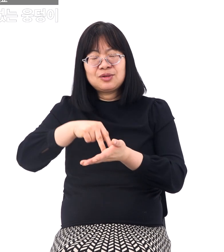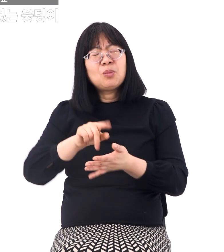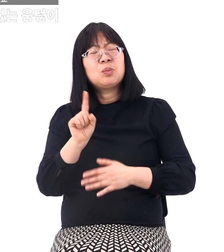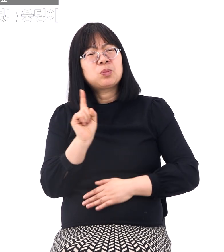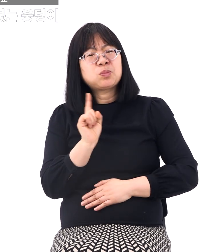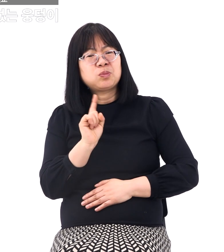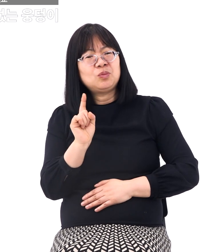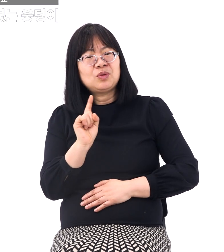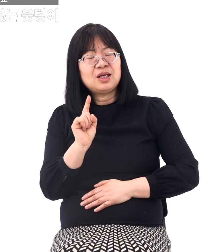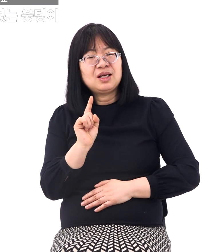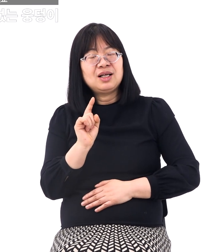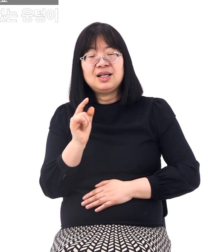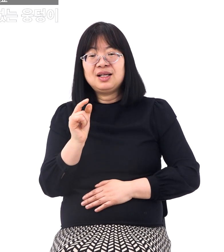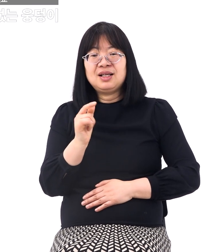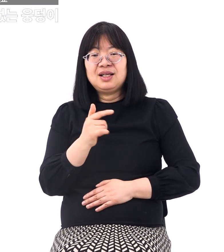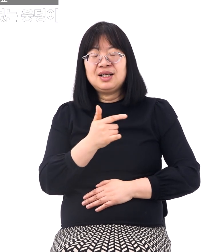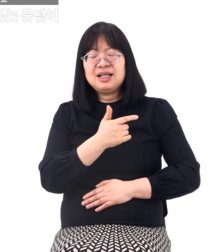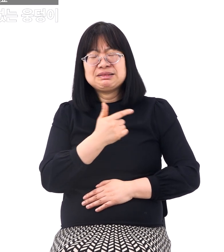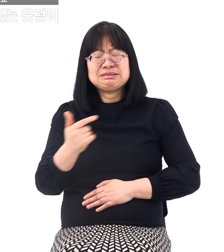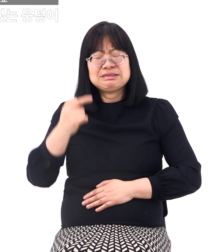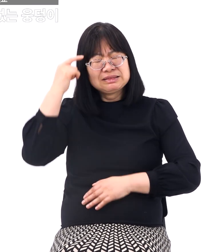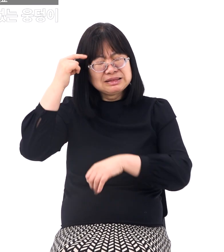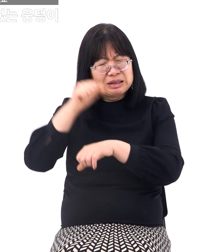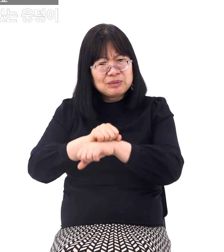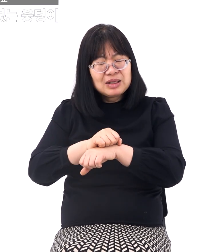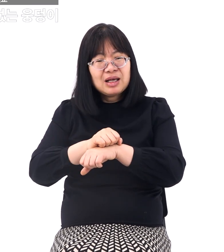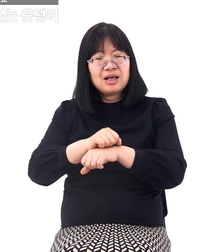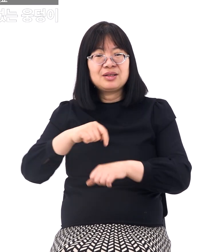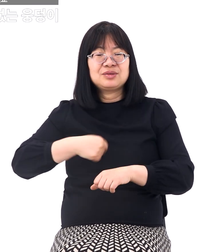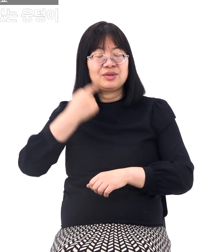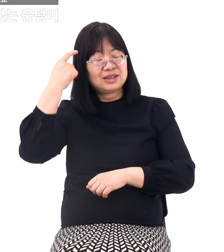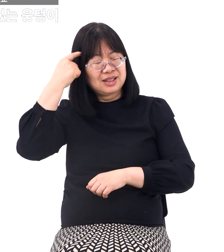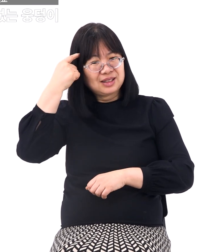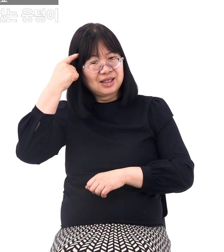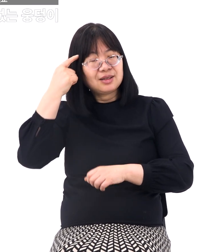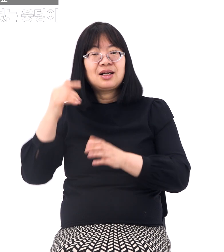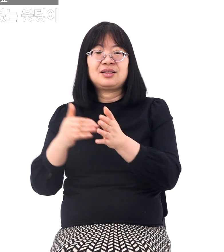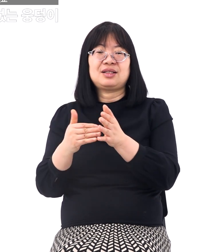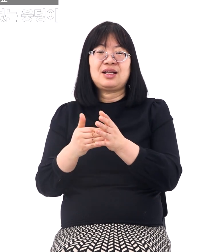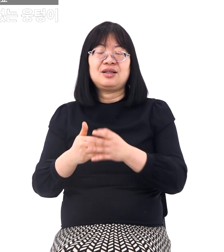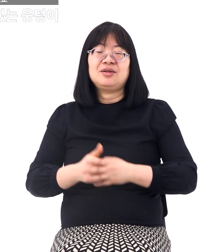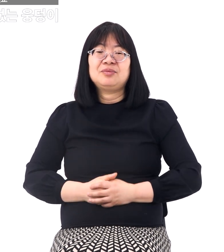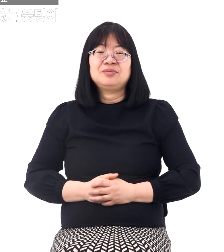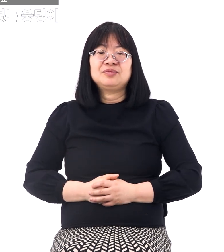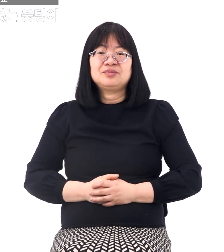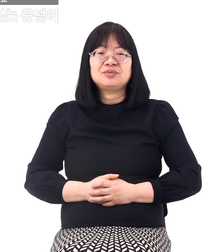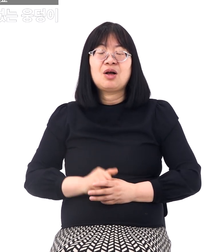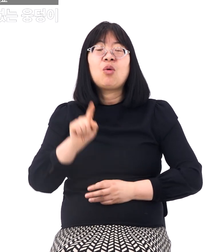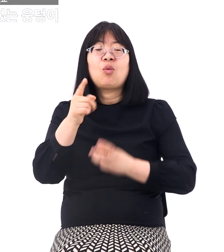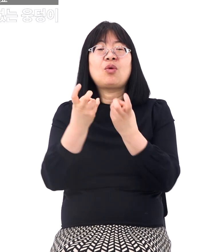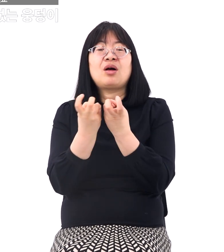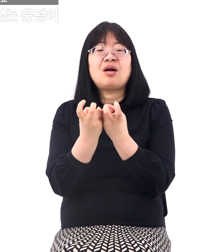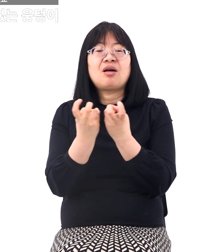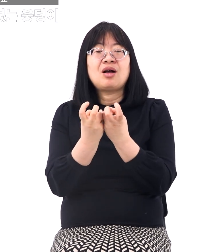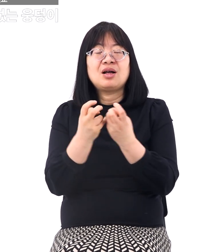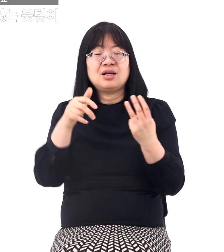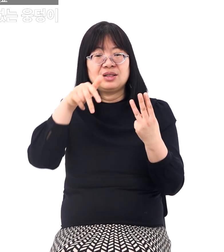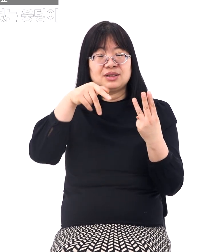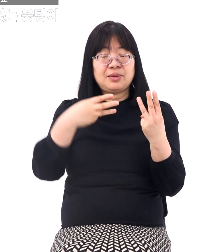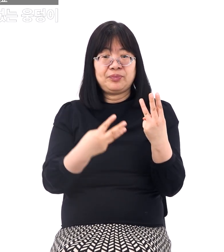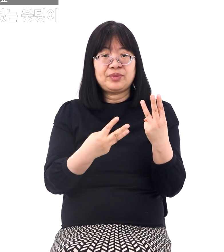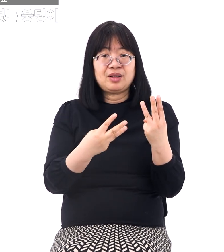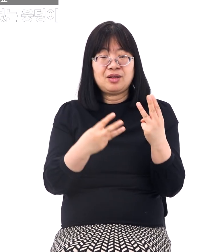뭔가 굉장히 지혜롭다라고 스스로 생각한다, 그 말이에요. 어떻게?